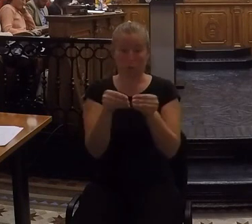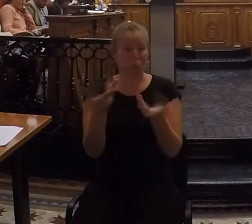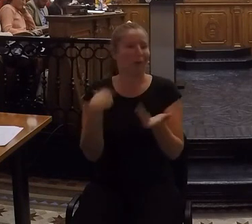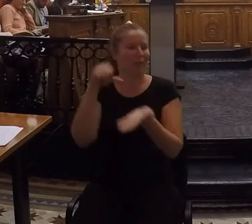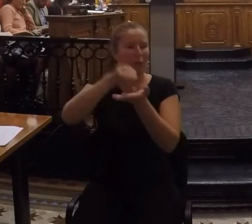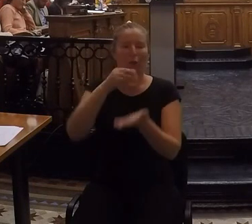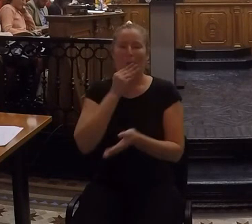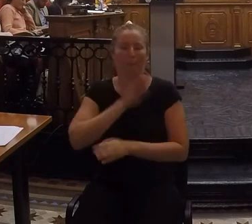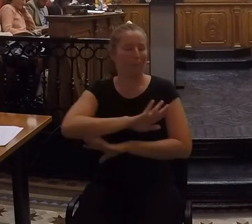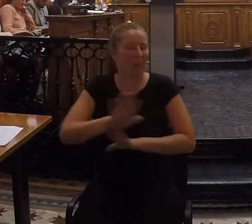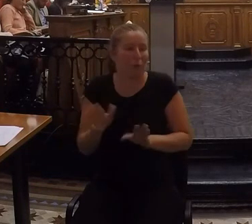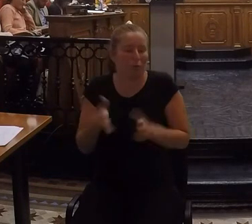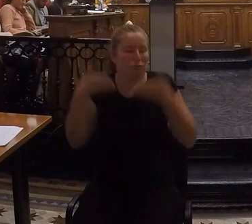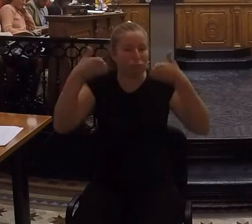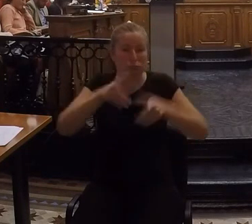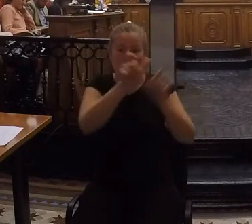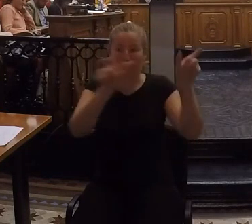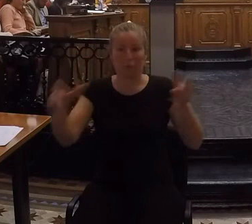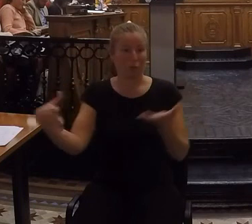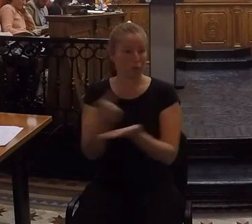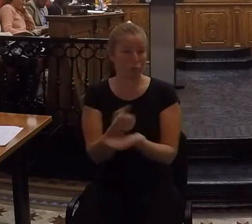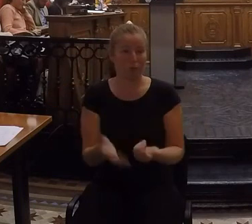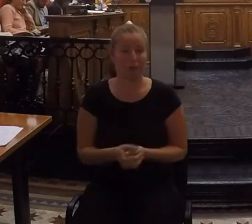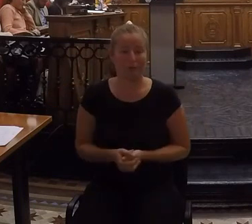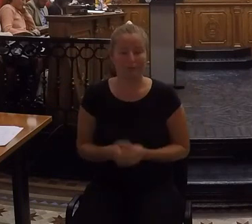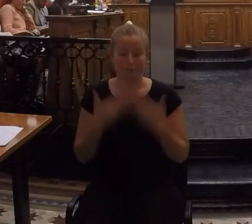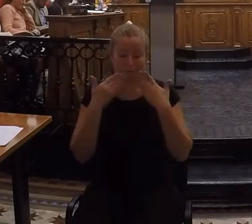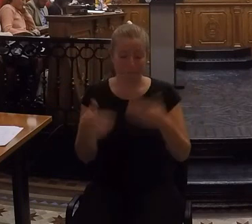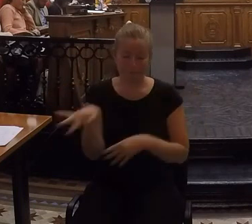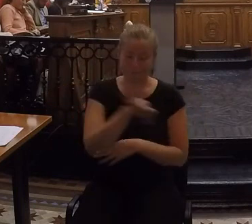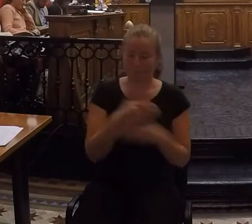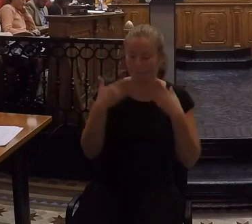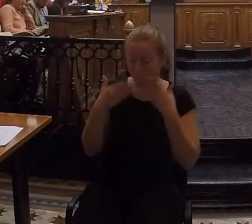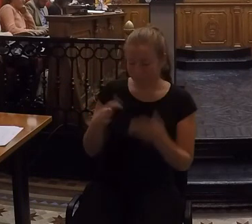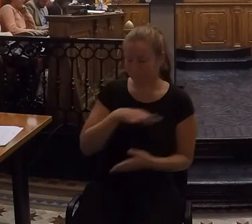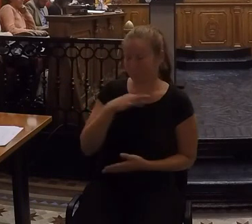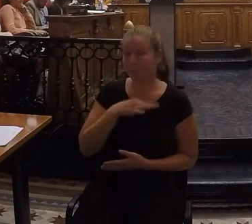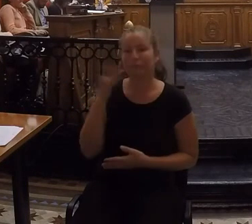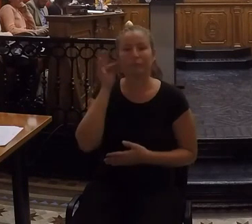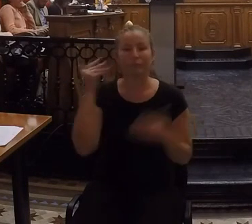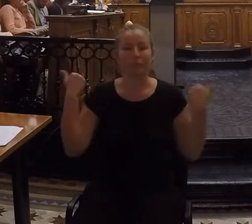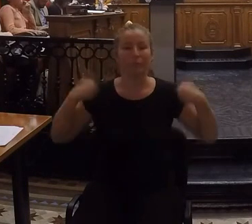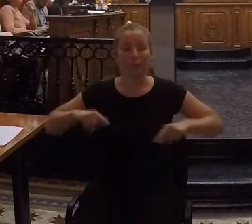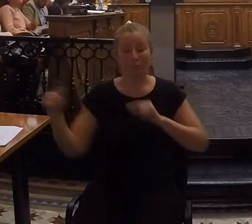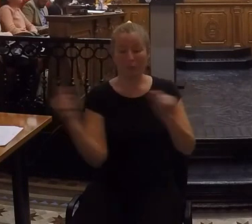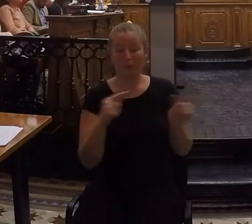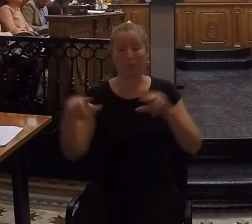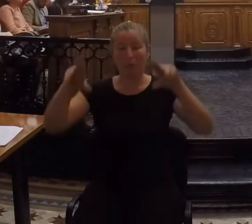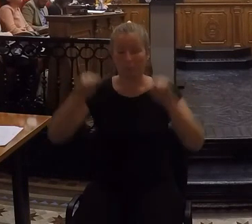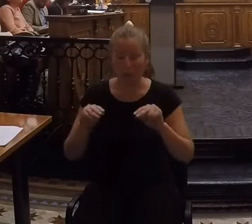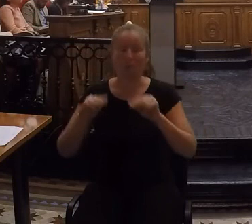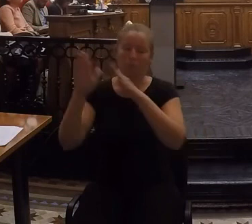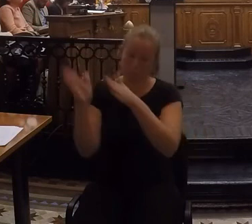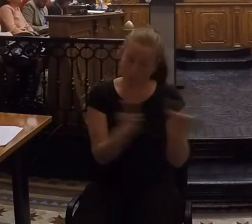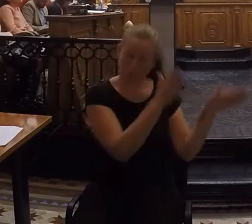para todas, que es de lo que se trata. Nada más, gracias. Muchas gracias, señora Aravid. Finalizado el debate, vamos a proceder a